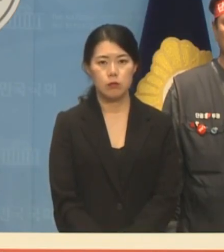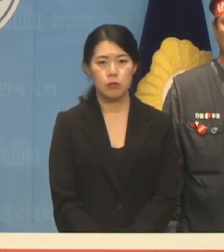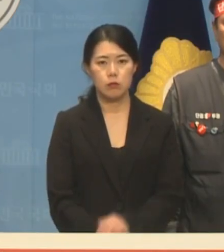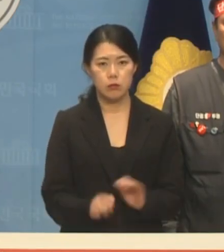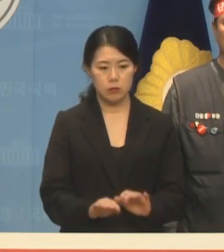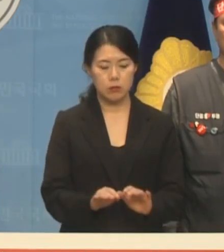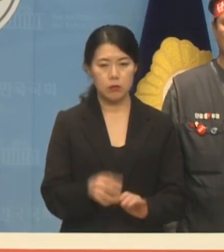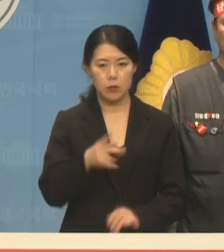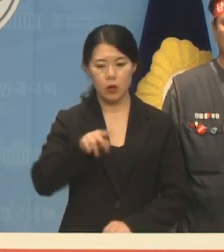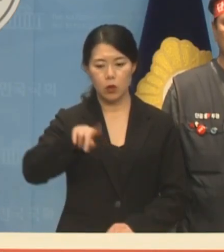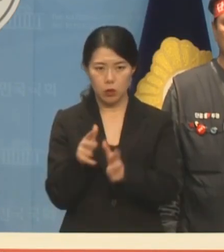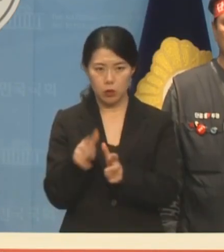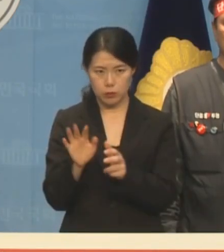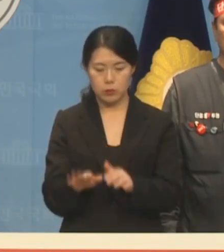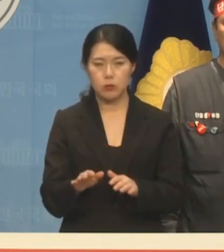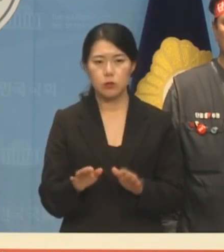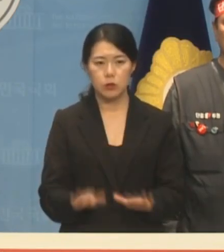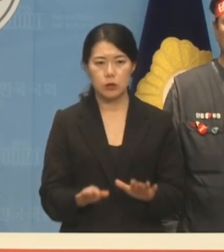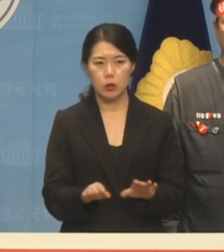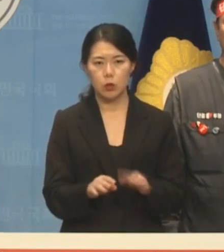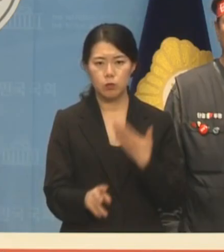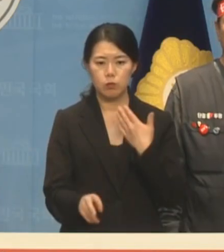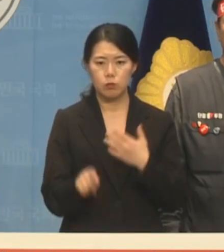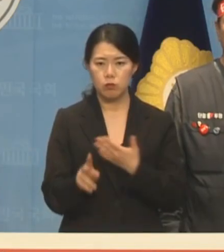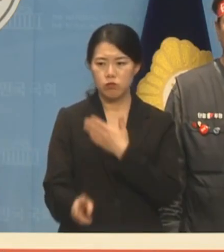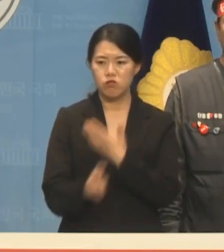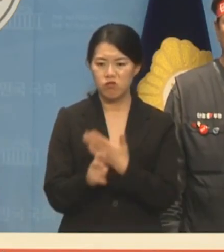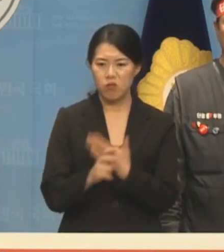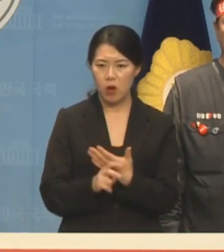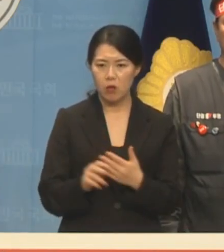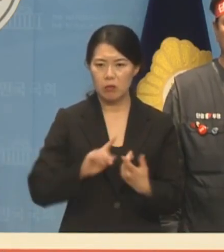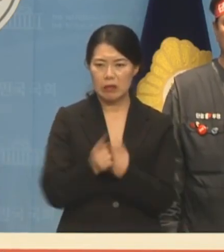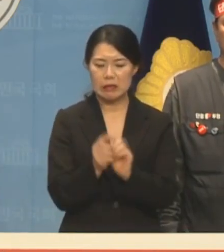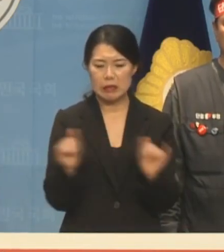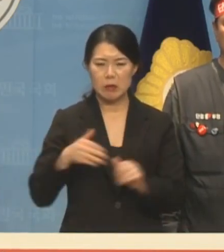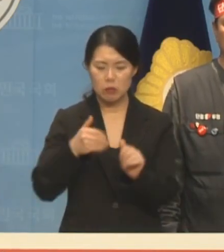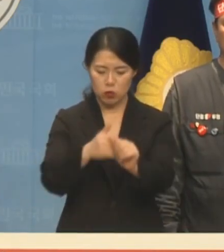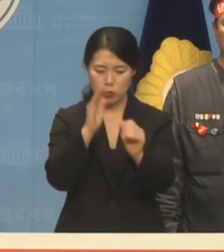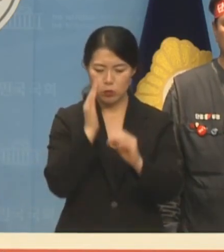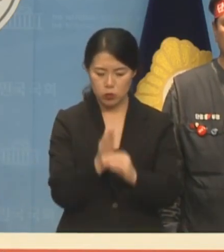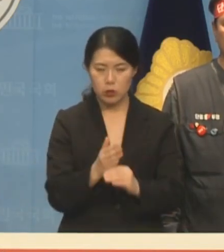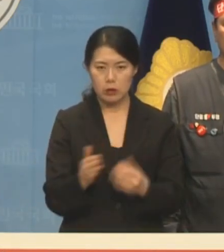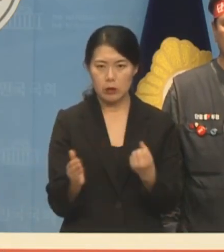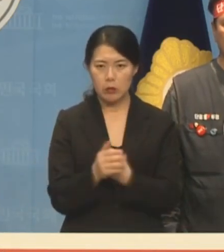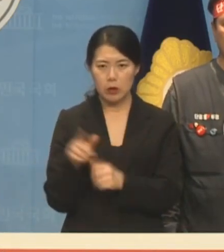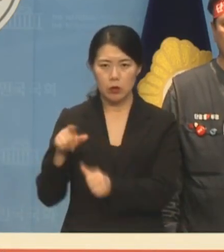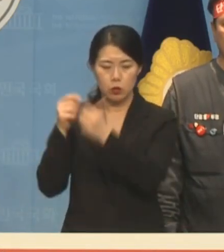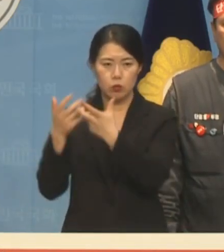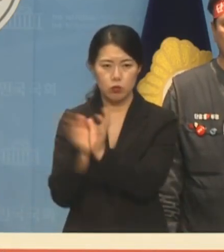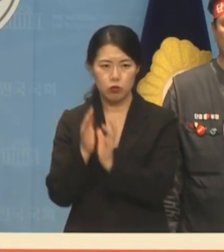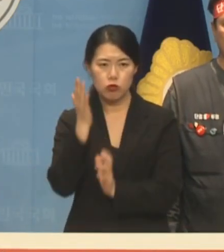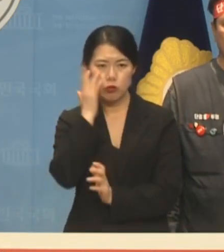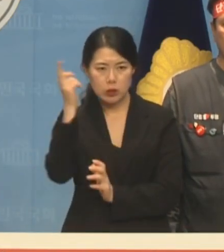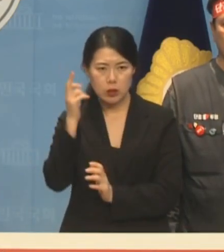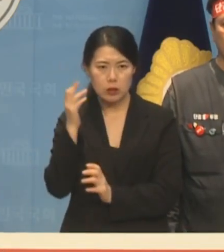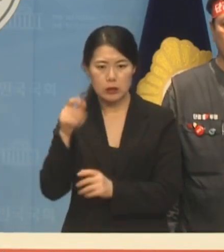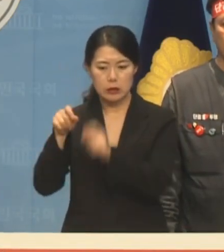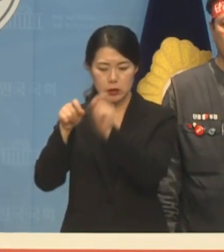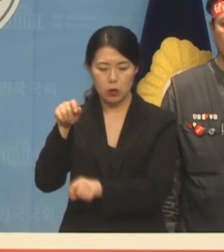노동자들은 대덕산업이 노동자의 파업을 불법적으로 대체 인력을 투입하고 있다며 고용노동부 울산지청에 문제